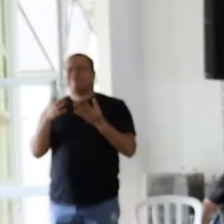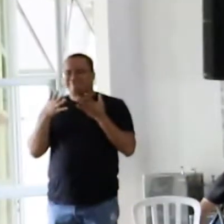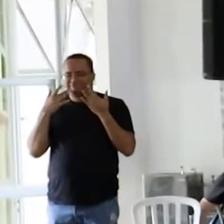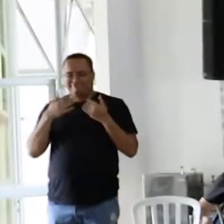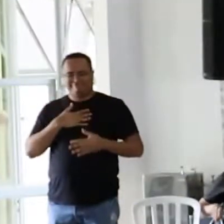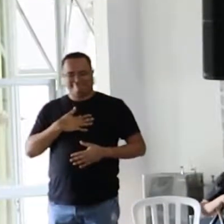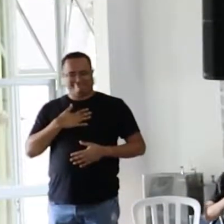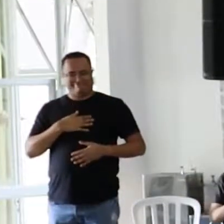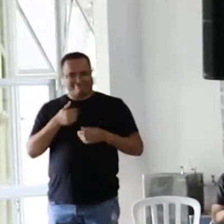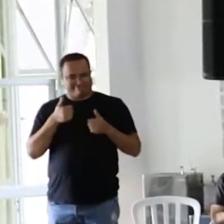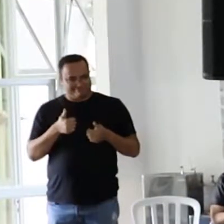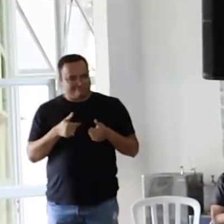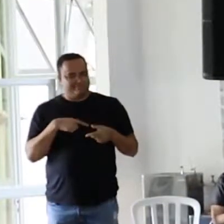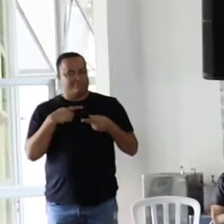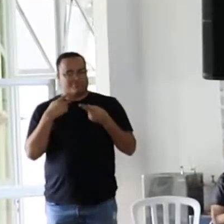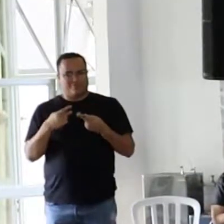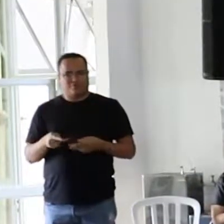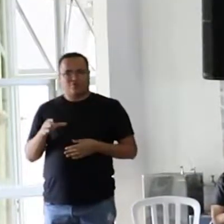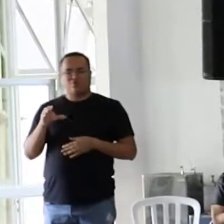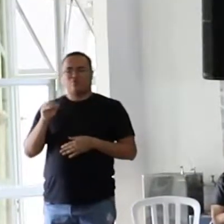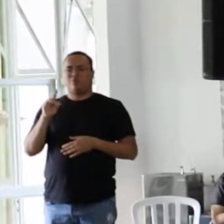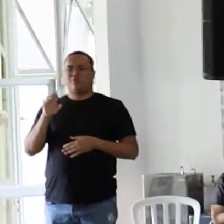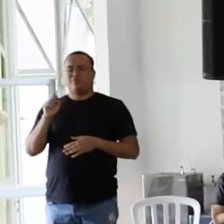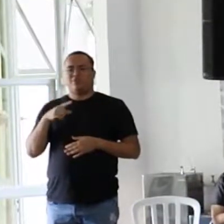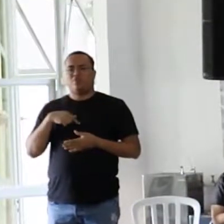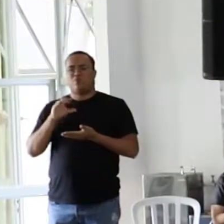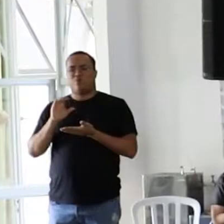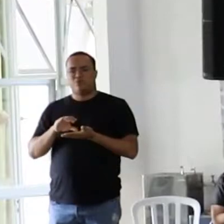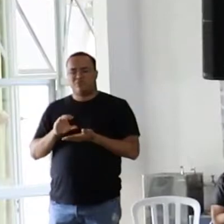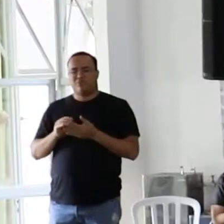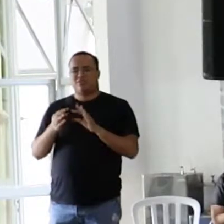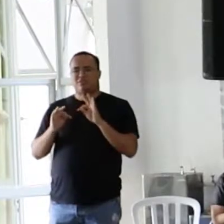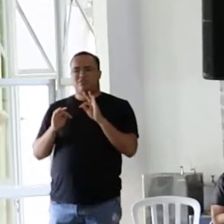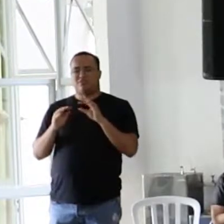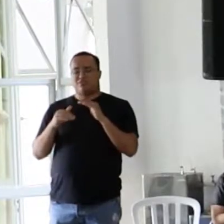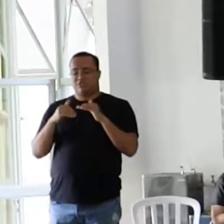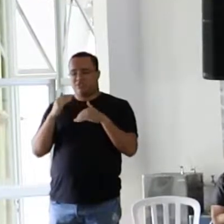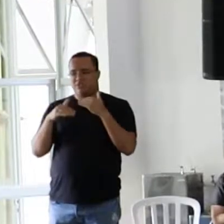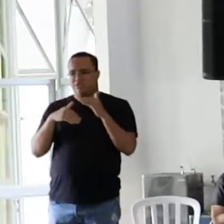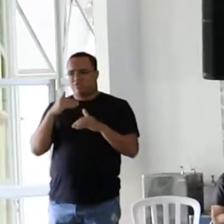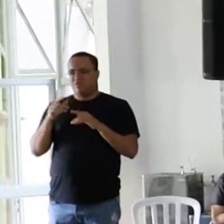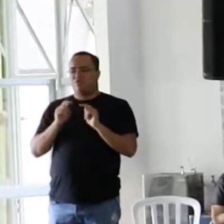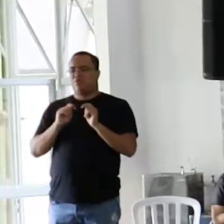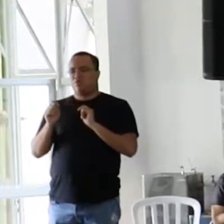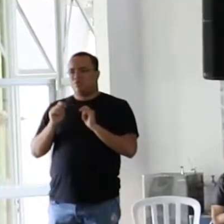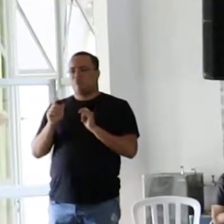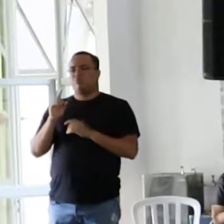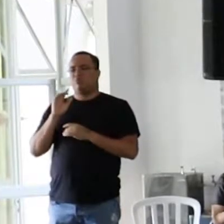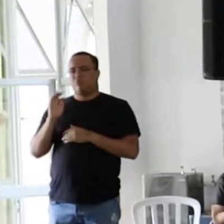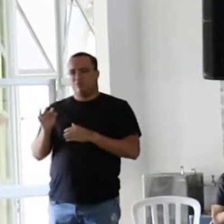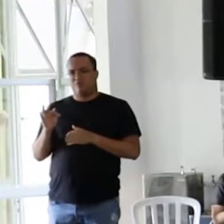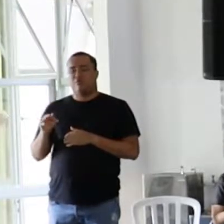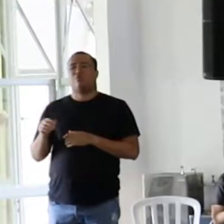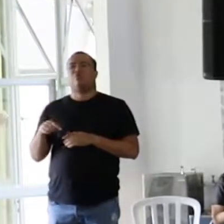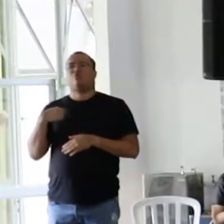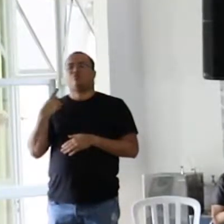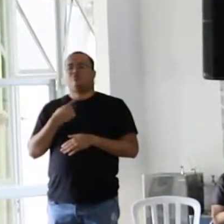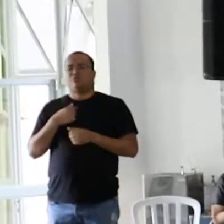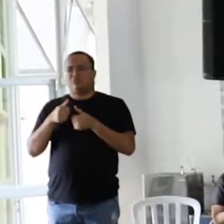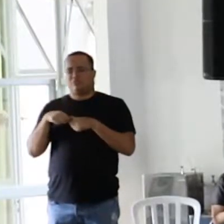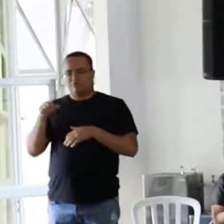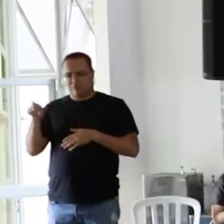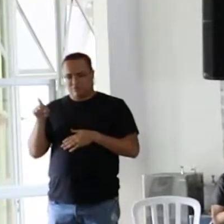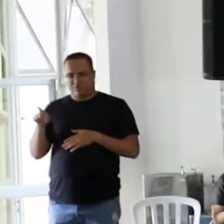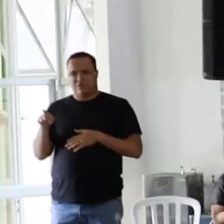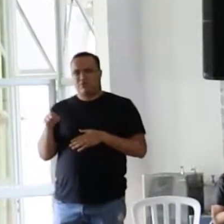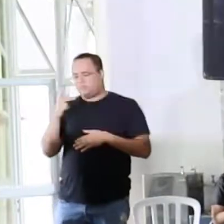projeto é o quadro é o conselho desenvolvimento econômico sustentável estratégicos do Distrito Federal onde nós temos lá a